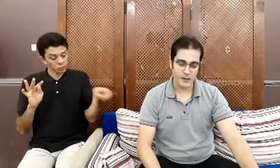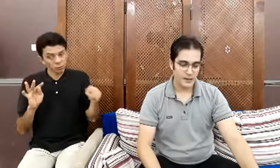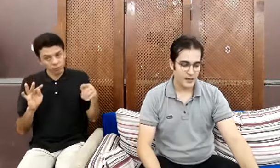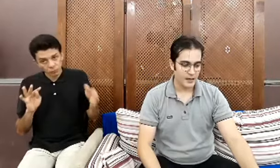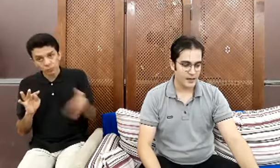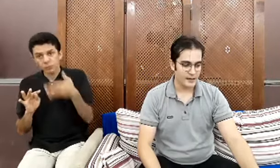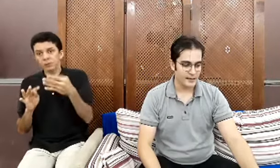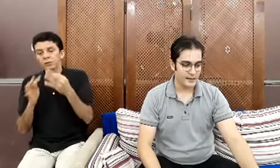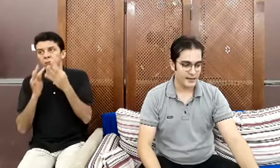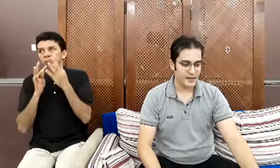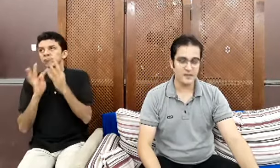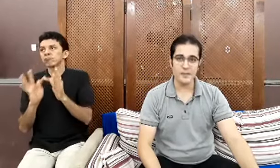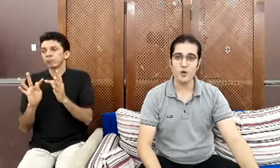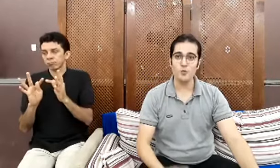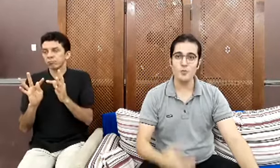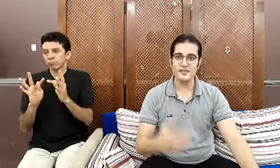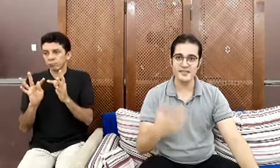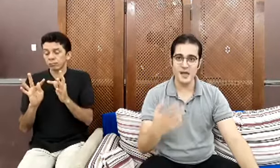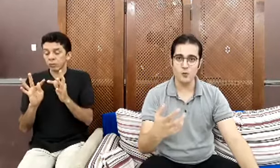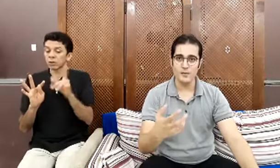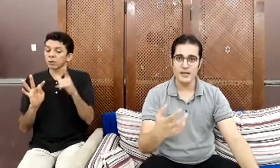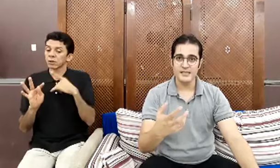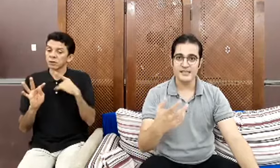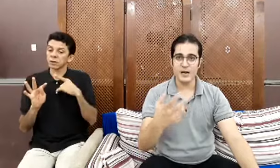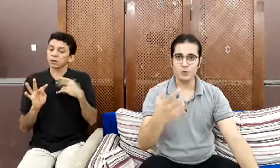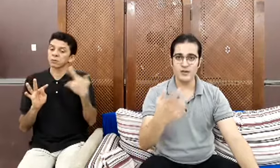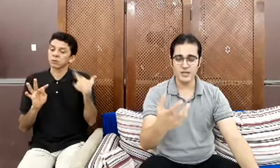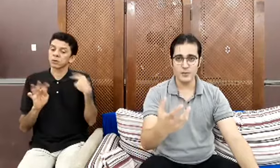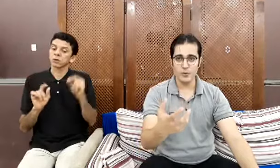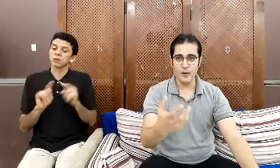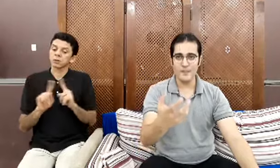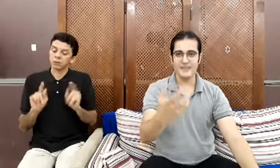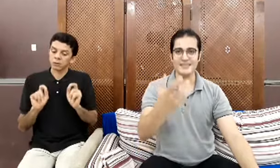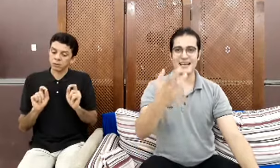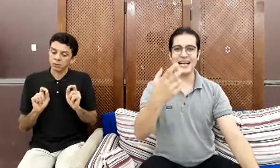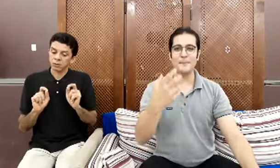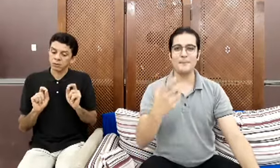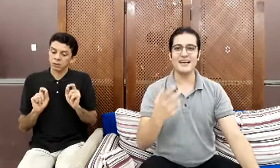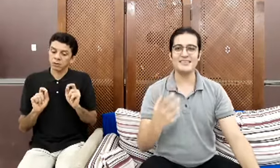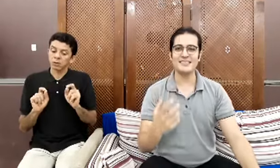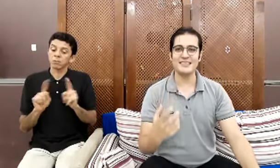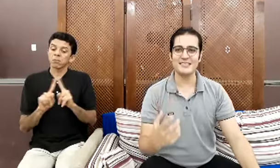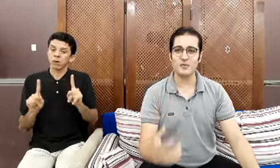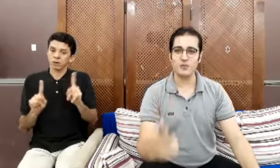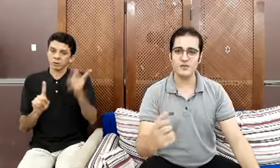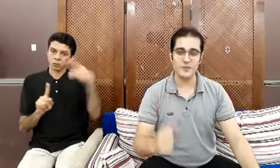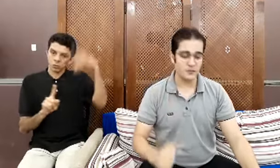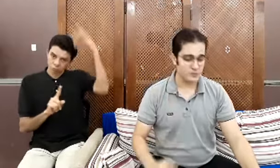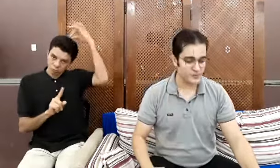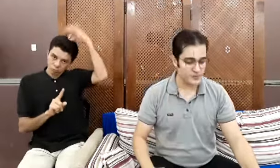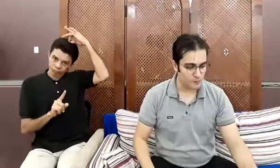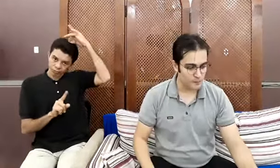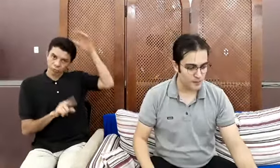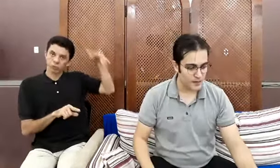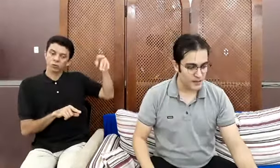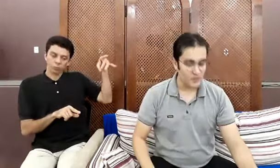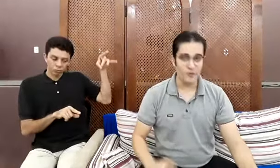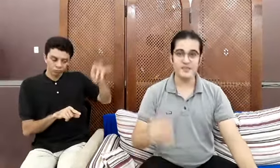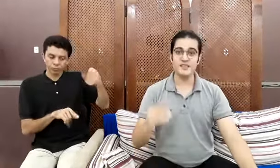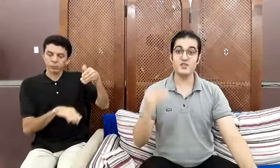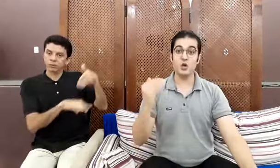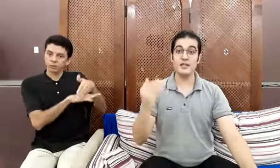vão receber como missão será o testemunho a partir da capacitação do Espírito Santo.